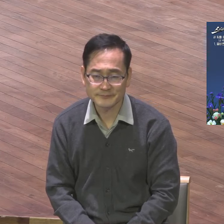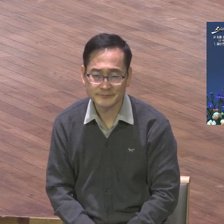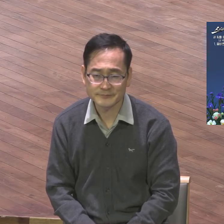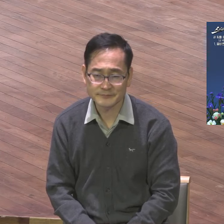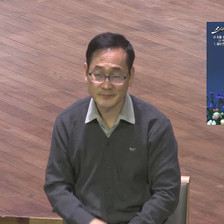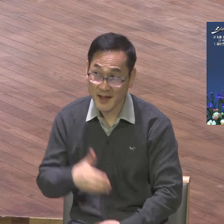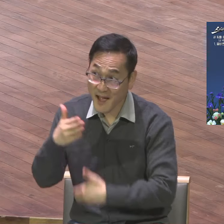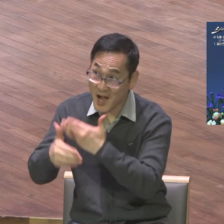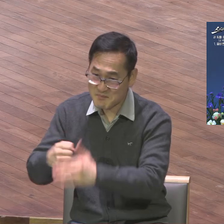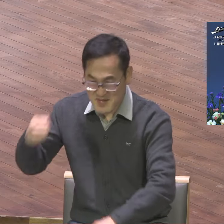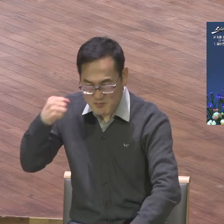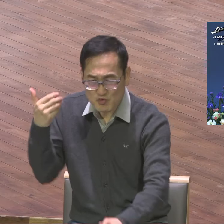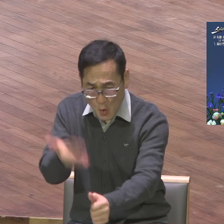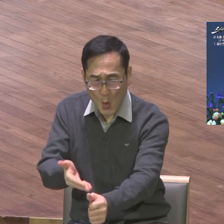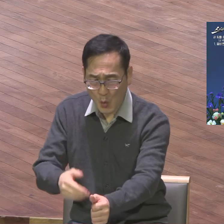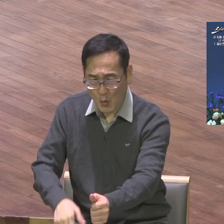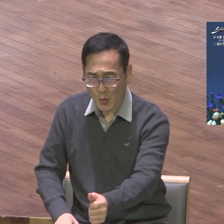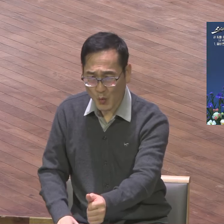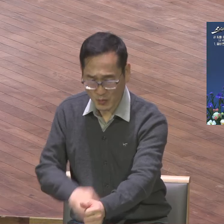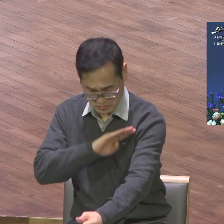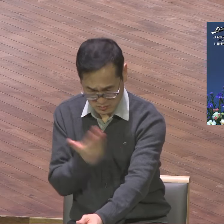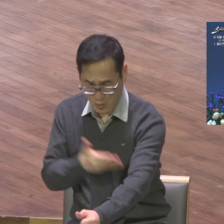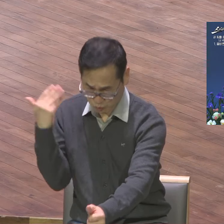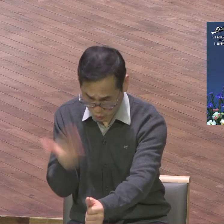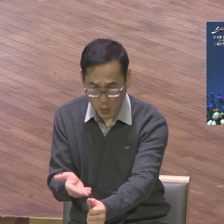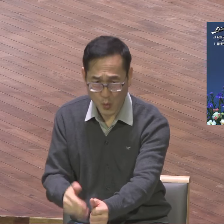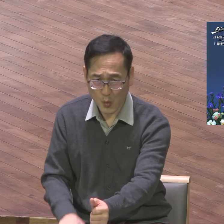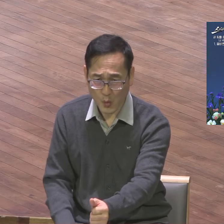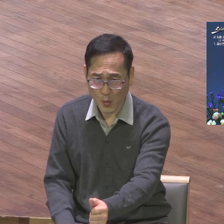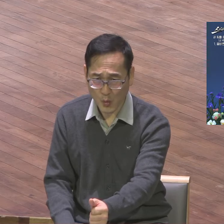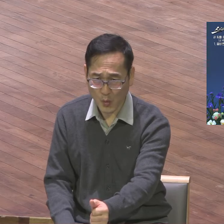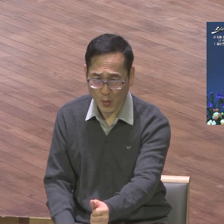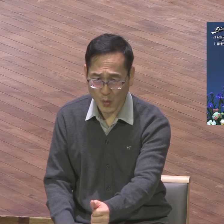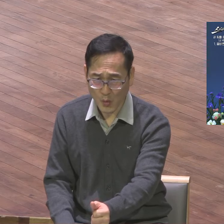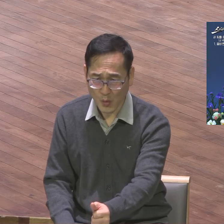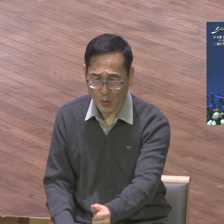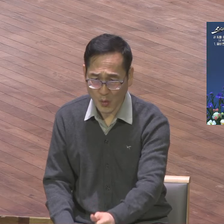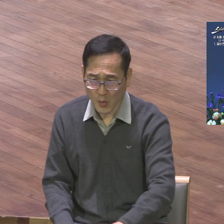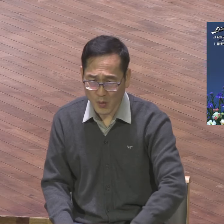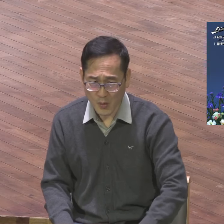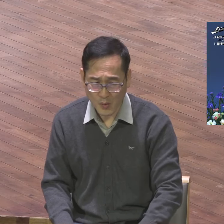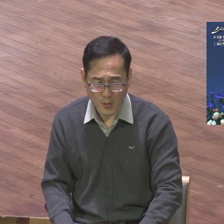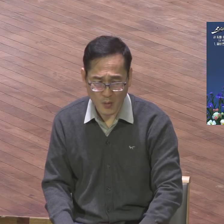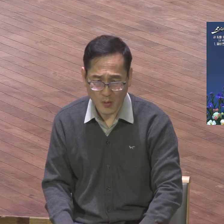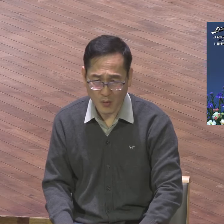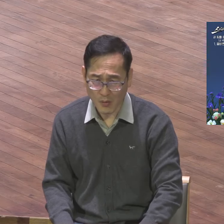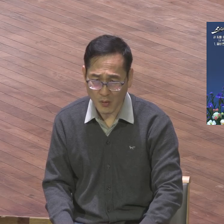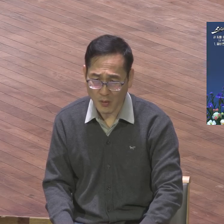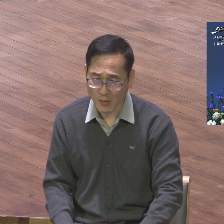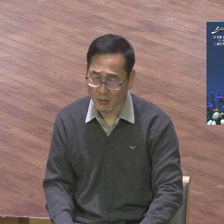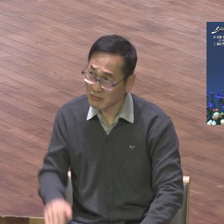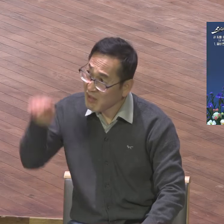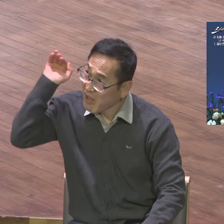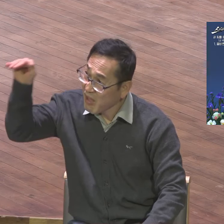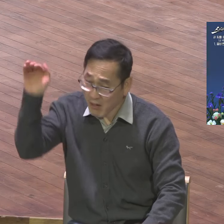하나님이 힘을 주시겠다는데, 능력을 주시겠다는데 그 하나님을 왜 부르고 찾지 못하느냐?